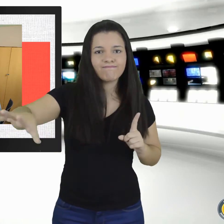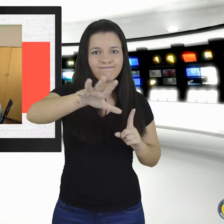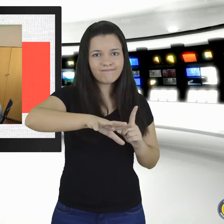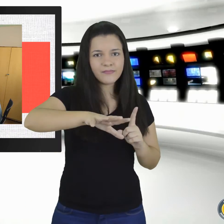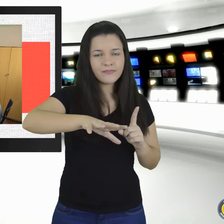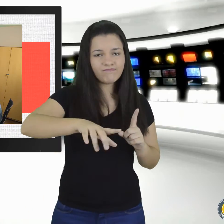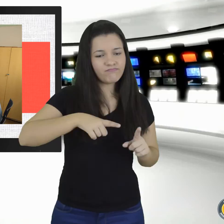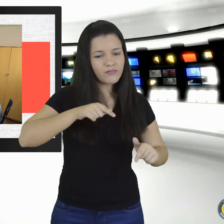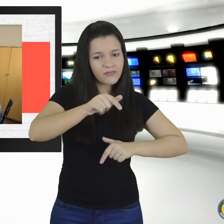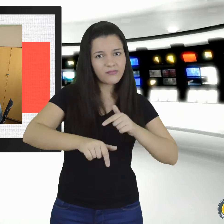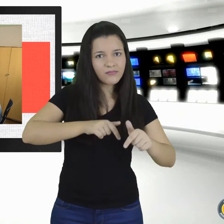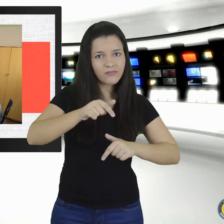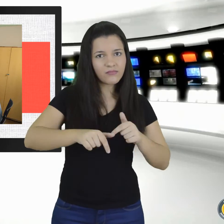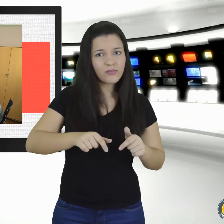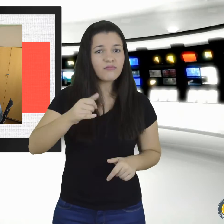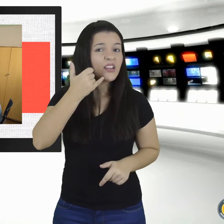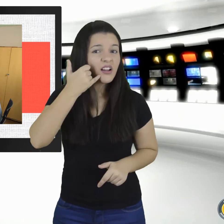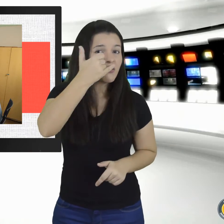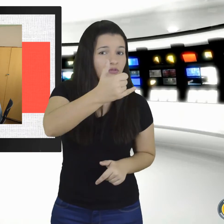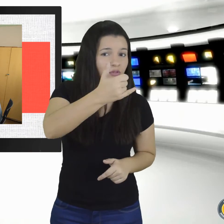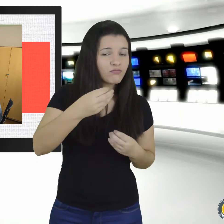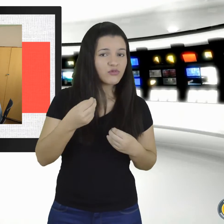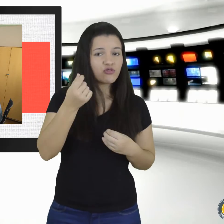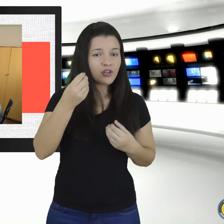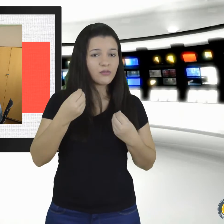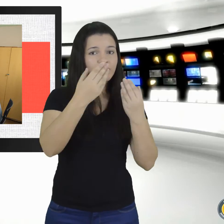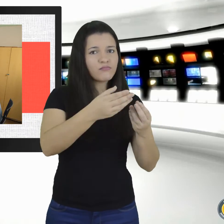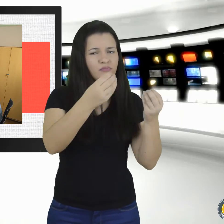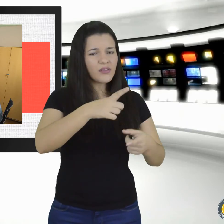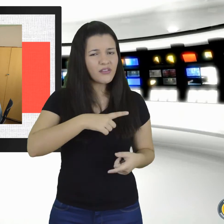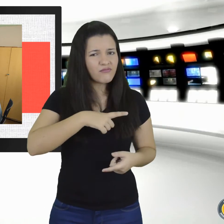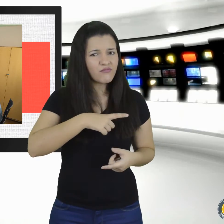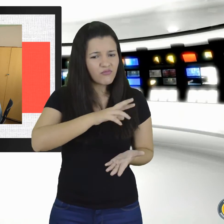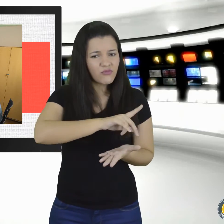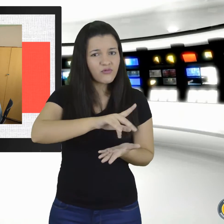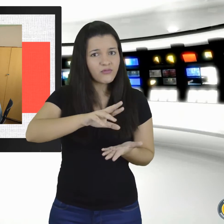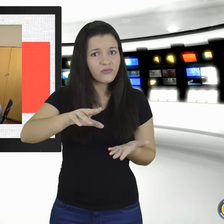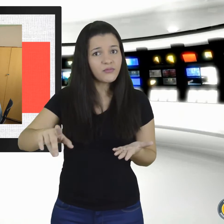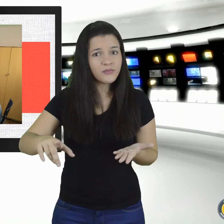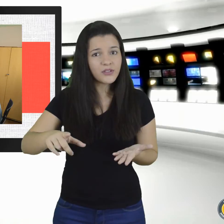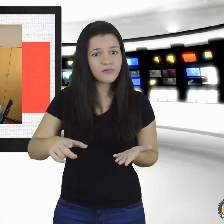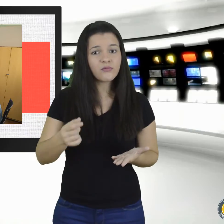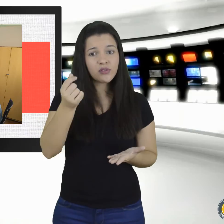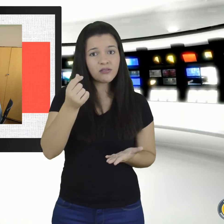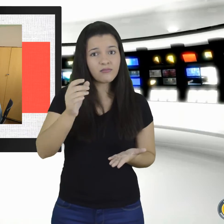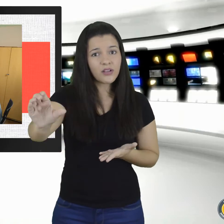um serviço de teledoações, existem outras formas de gerar recursos e